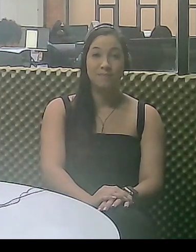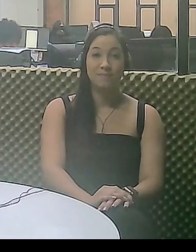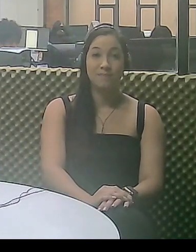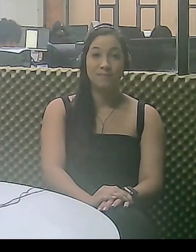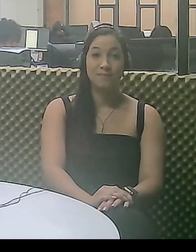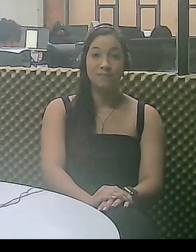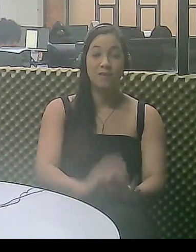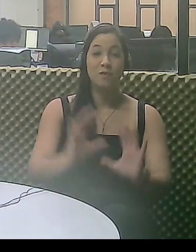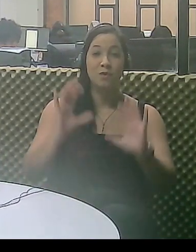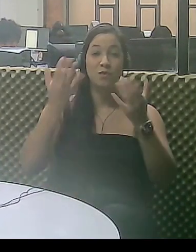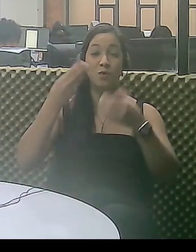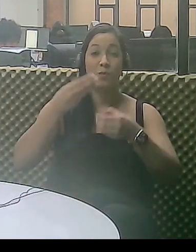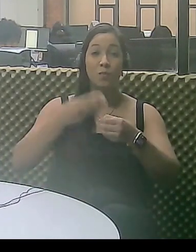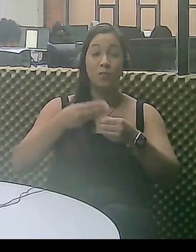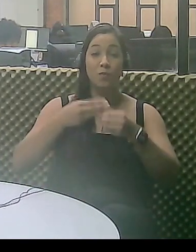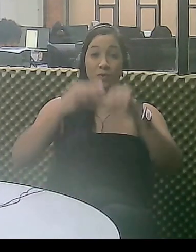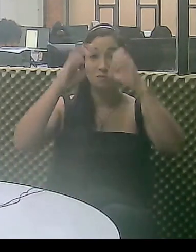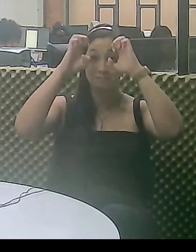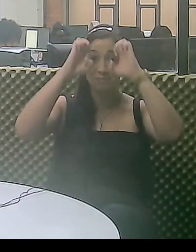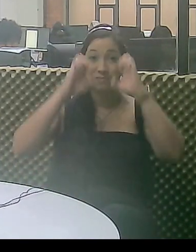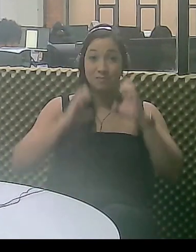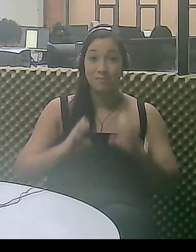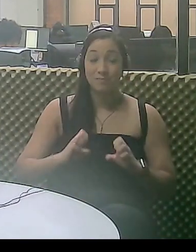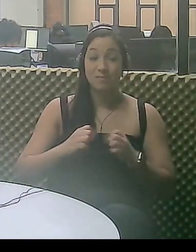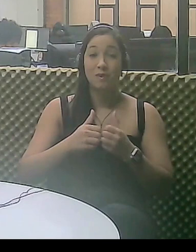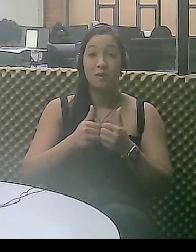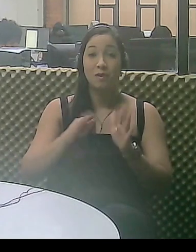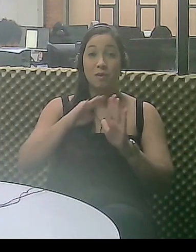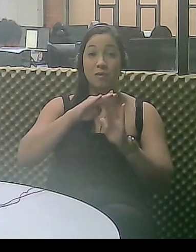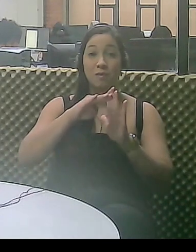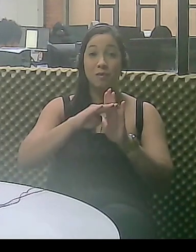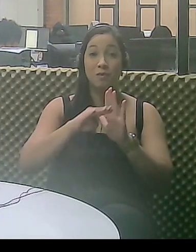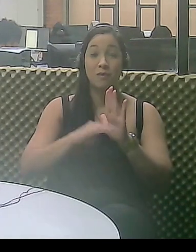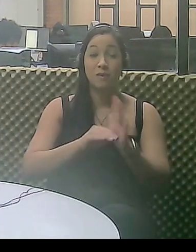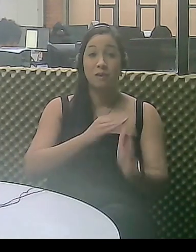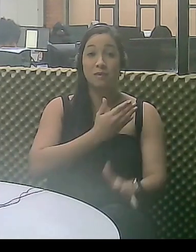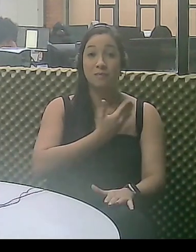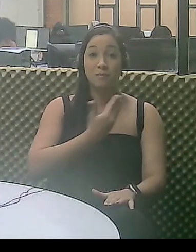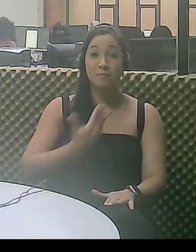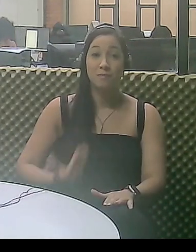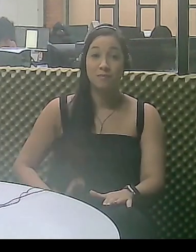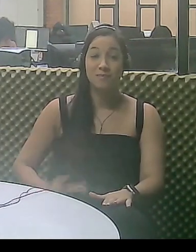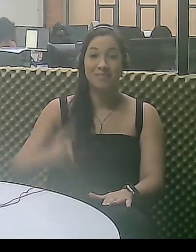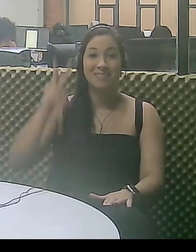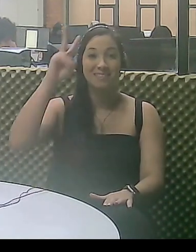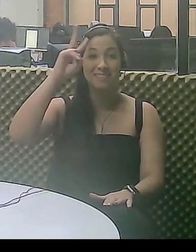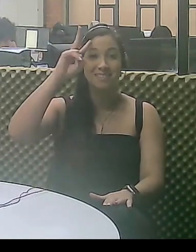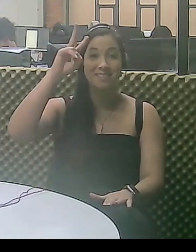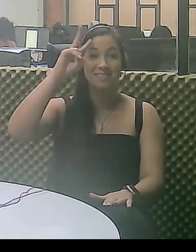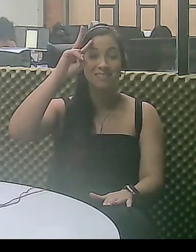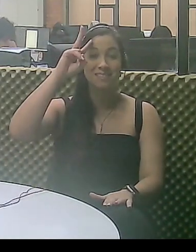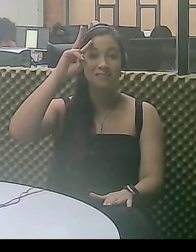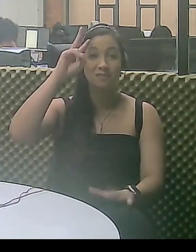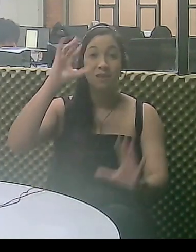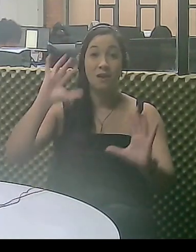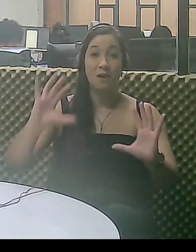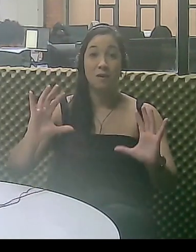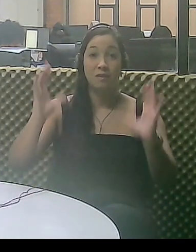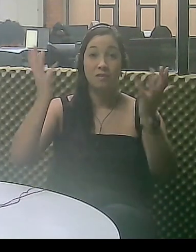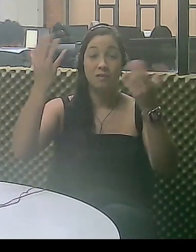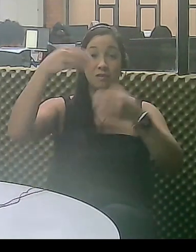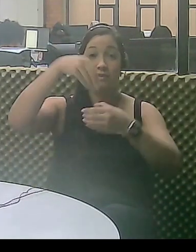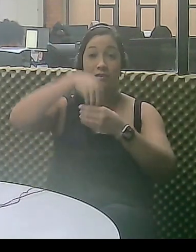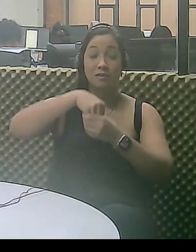O Fórum Municipal da Rede Ética abriu a programação da Semana da Governança Pública nesta segunda-feira. Durante o evento